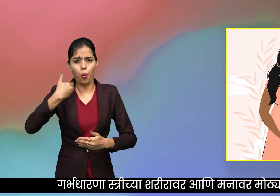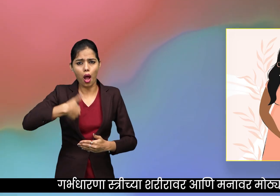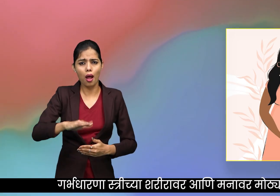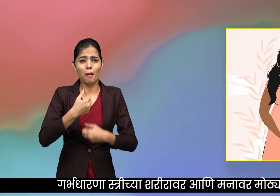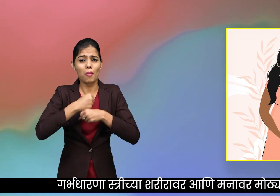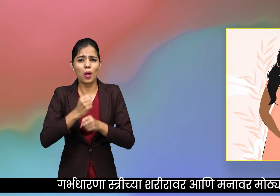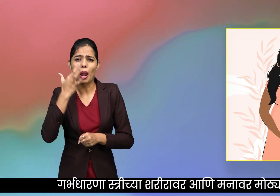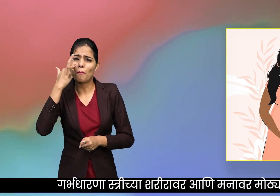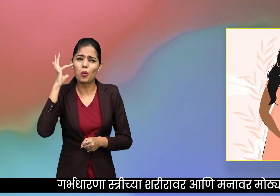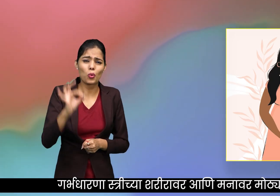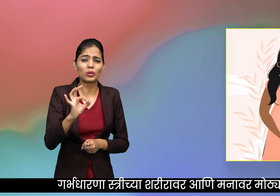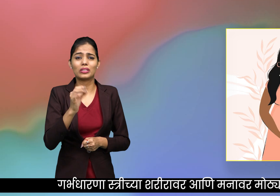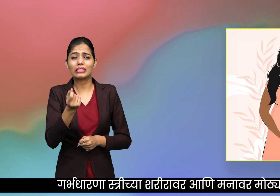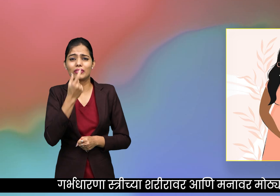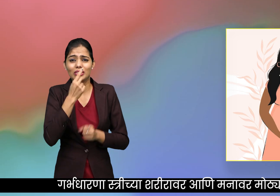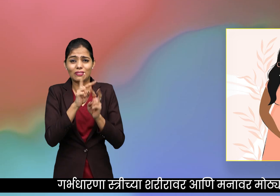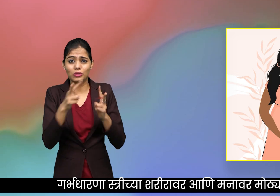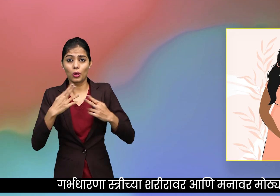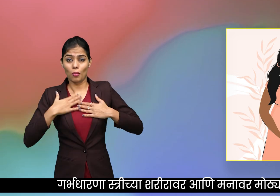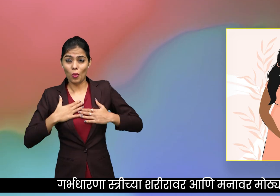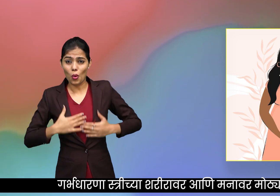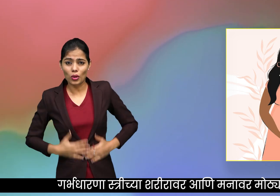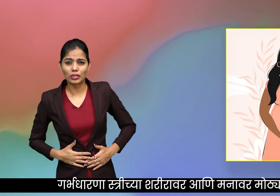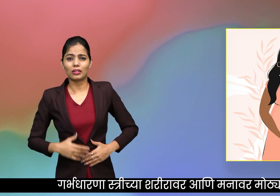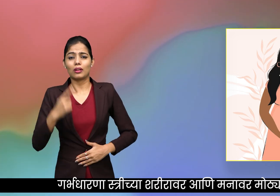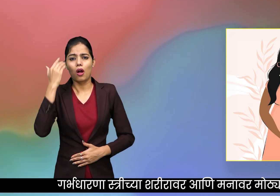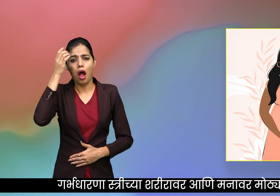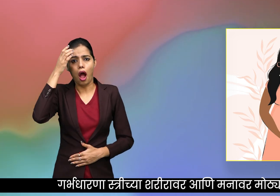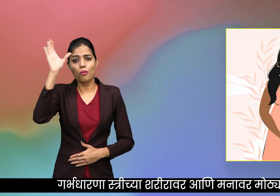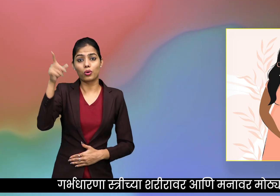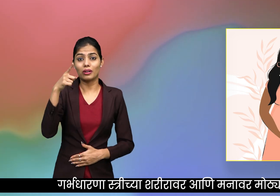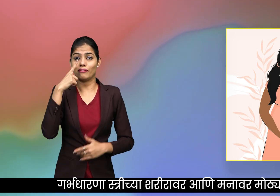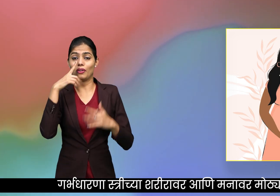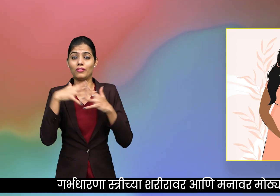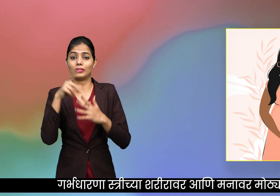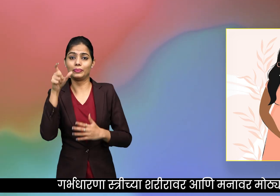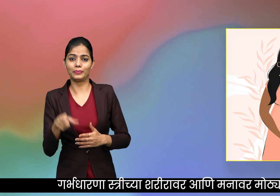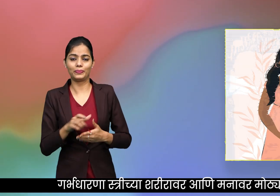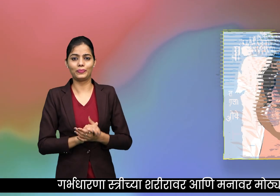गर्भधारणा स्त्रीच्या शरीरावर आणि मनावर मोठ्या मागण्या करेल,